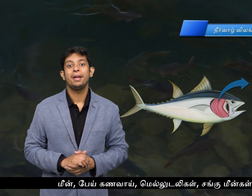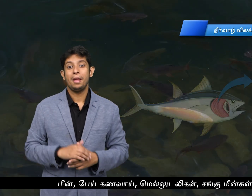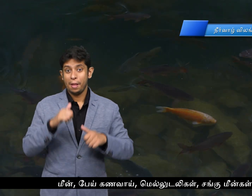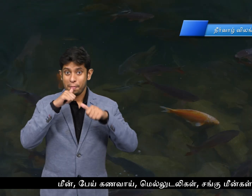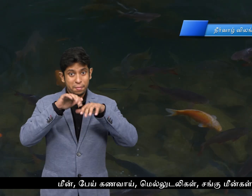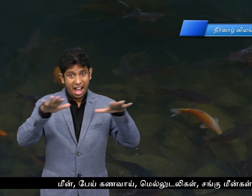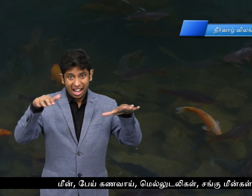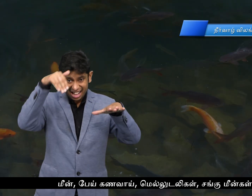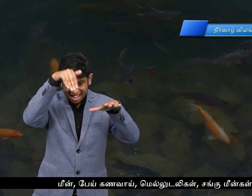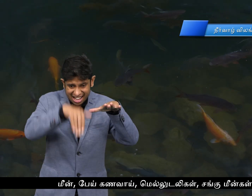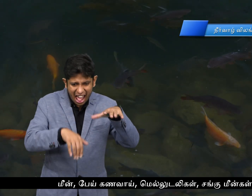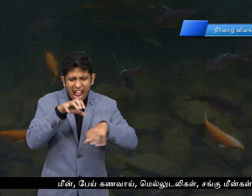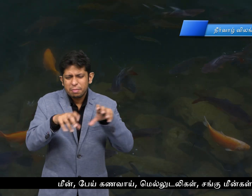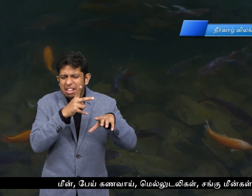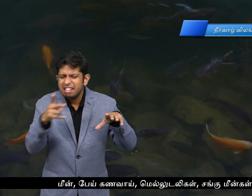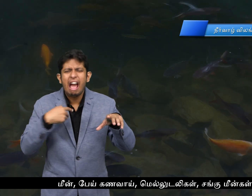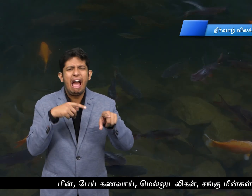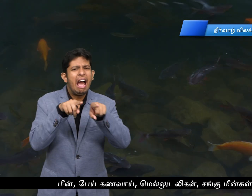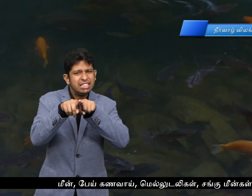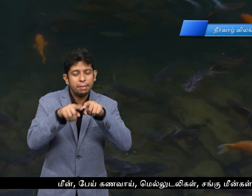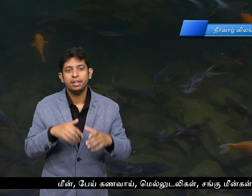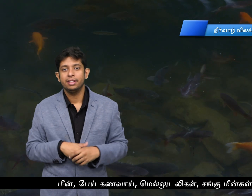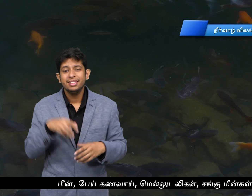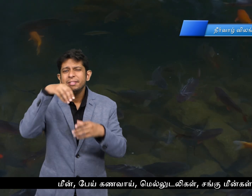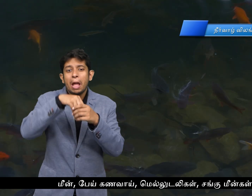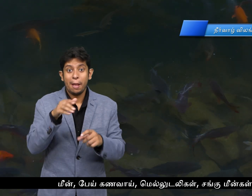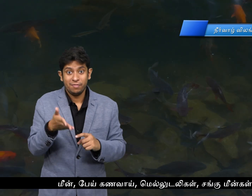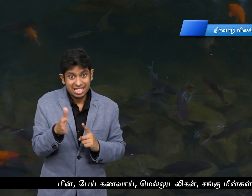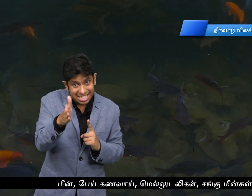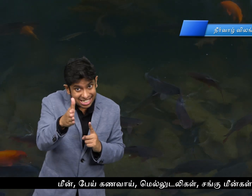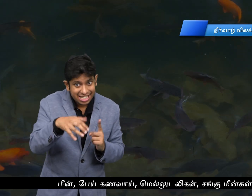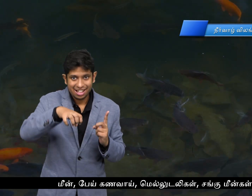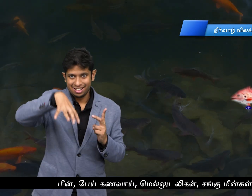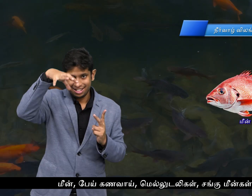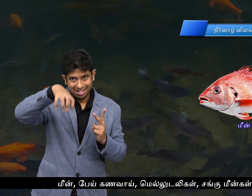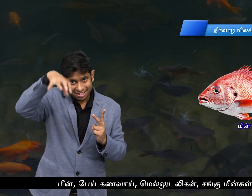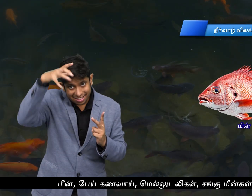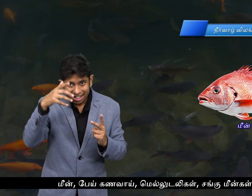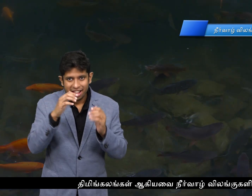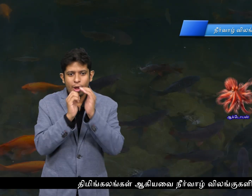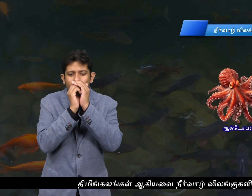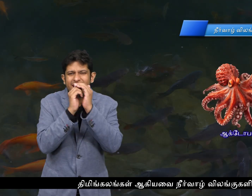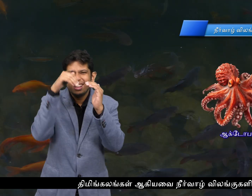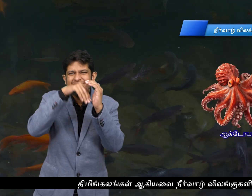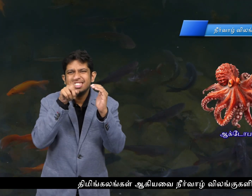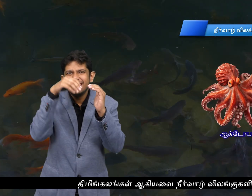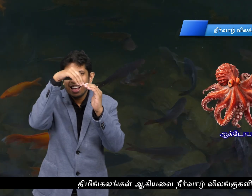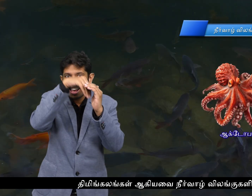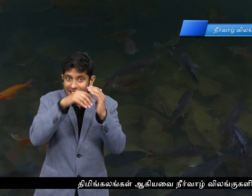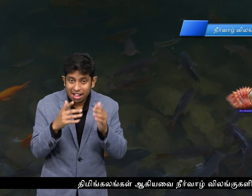மீன், பேய்க்கணவாய், மெல்லுடலிகள், சங்கு மீன்கள் மற்றும் திமிங்கலங்கள் ஆகியவை